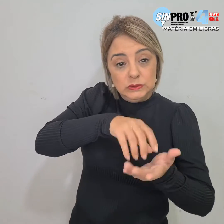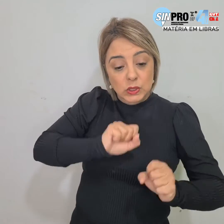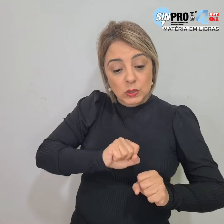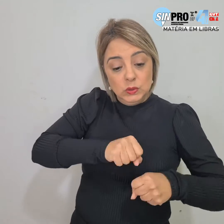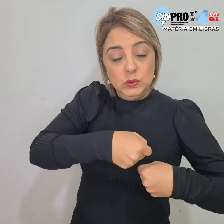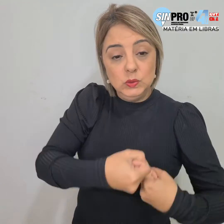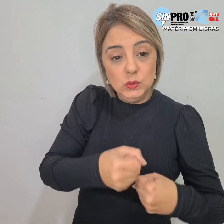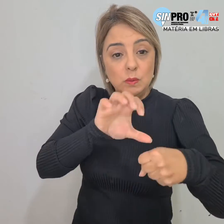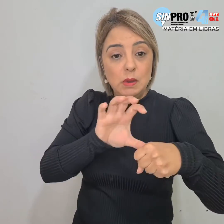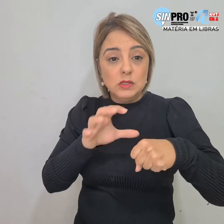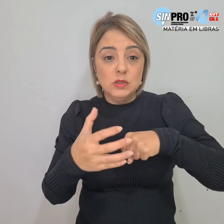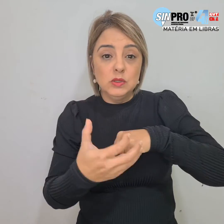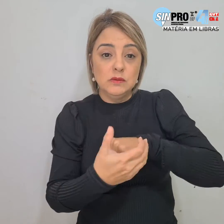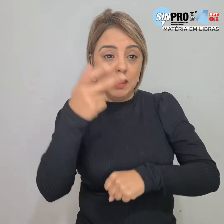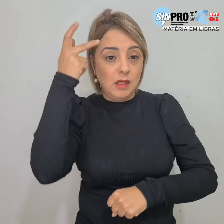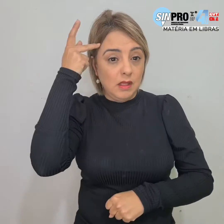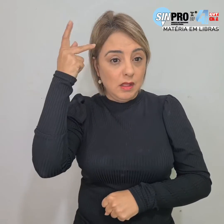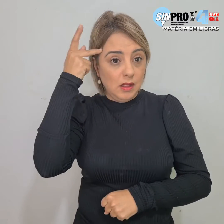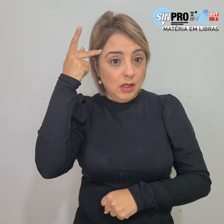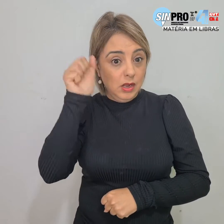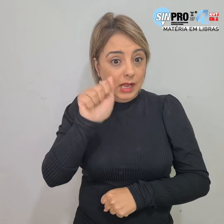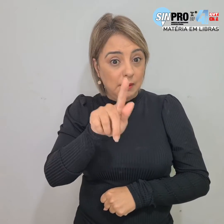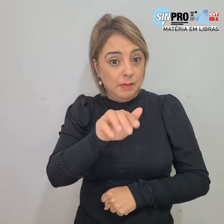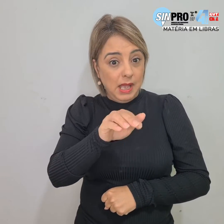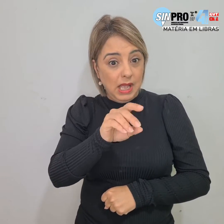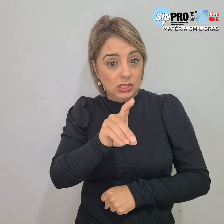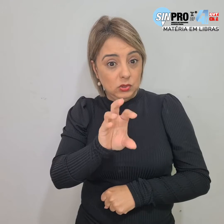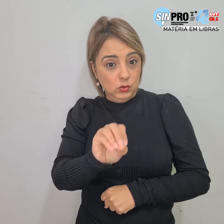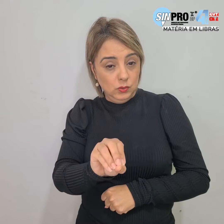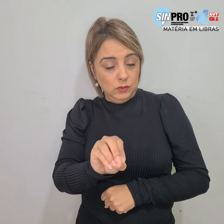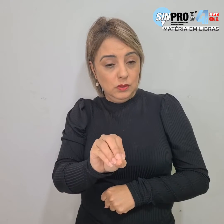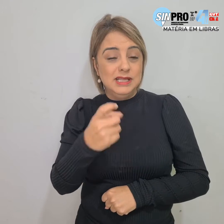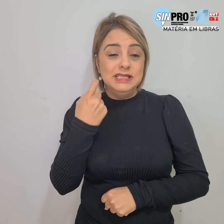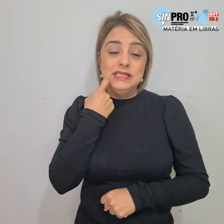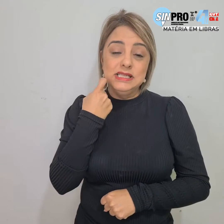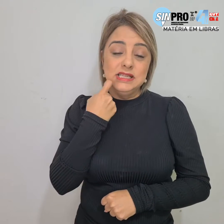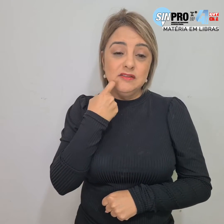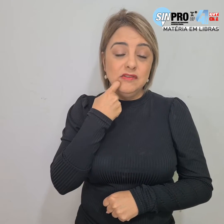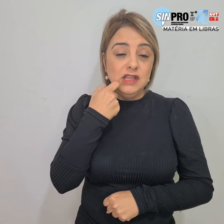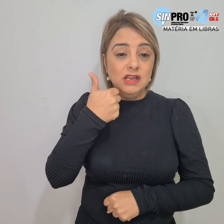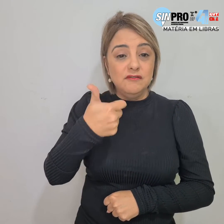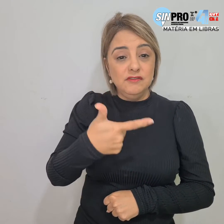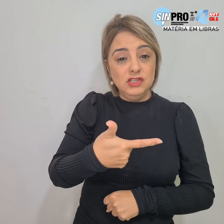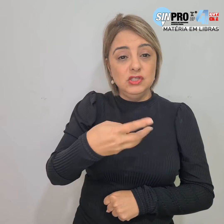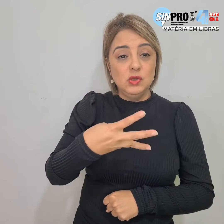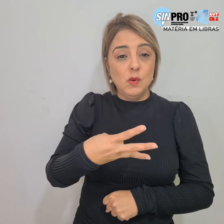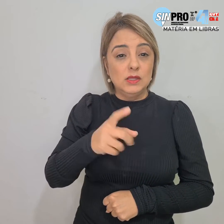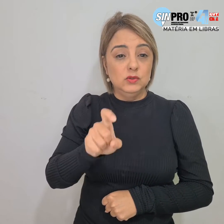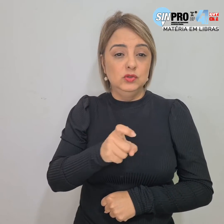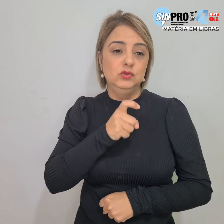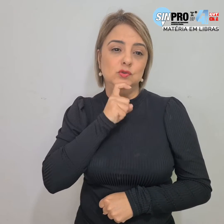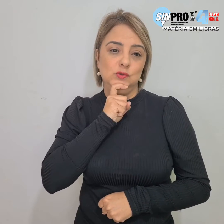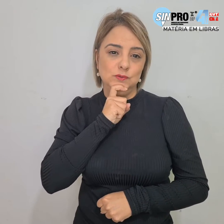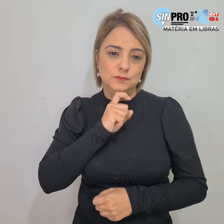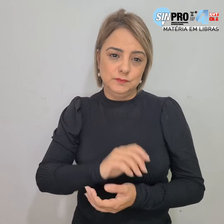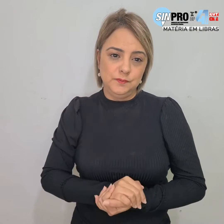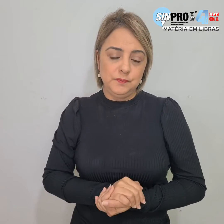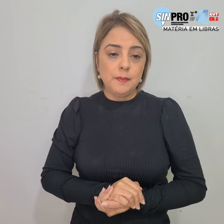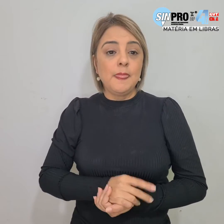Paulo, João Gabardo, na sexta-feira, dia 24 de julho. Ele afirmou, no entanto, que está